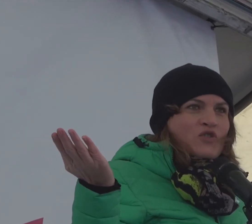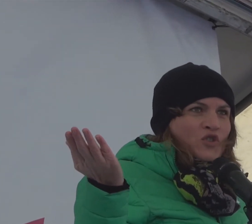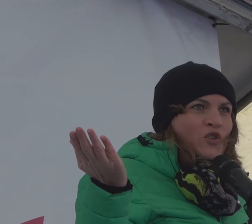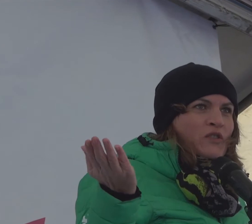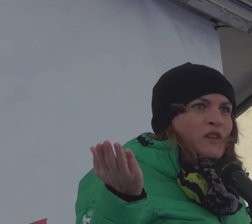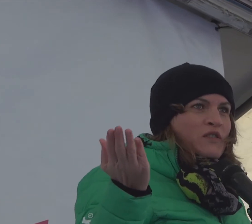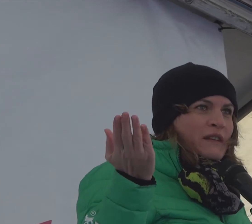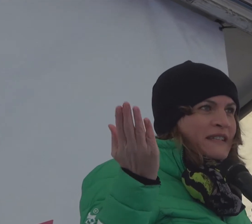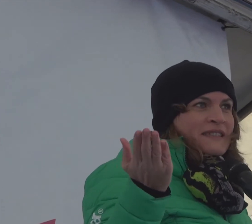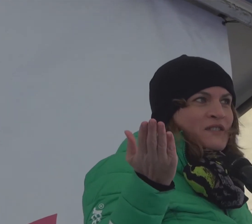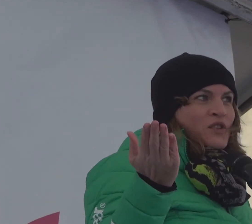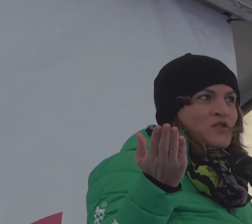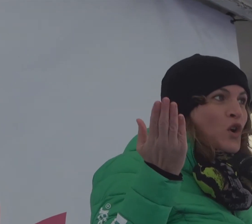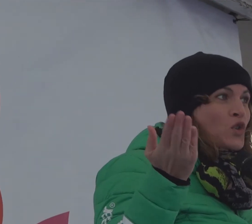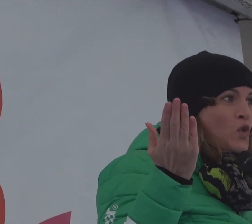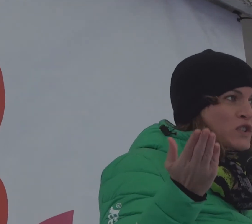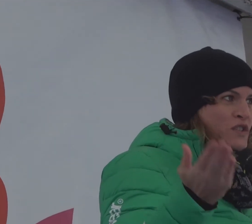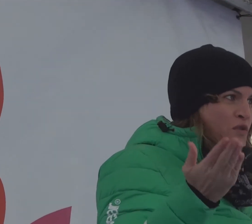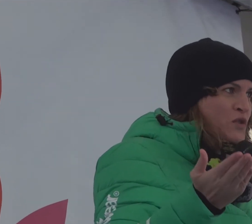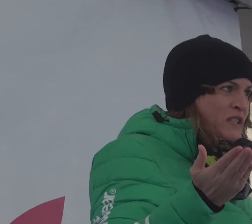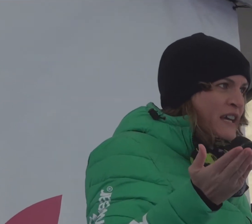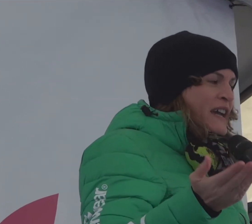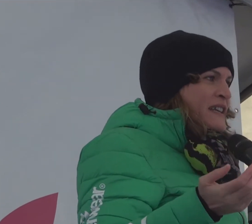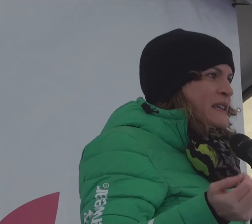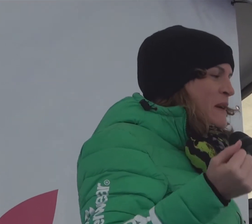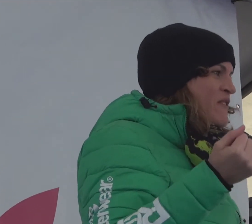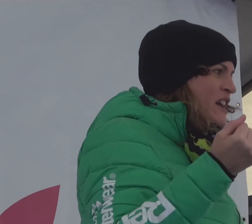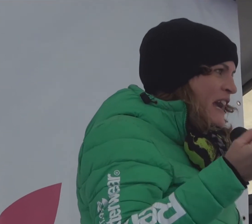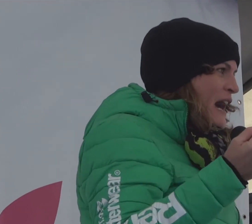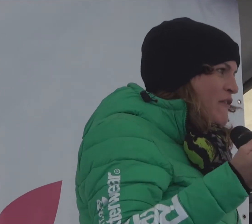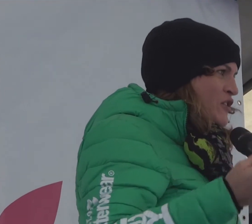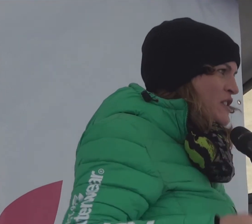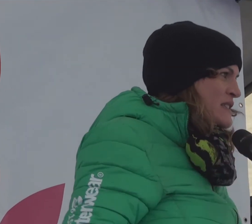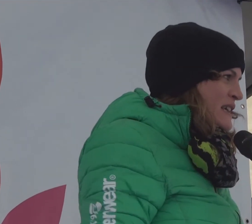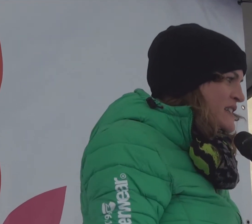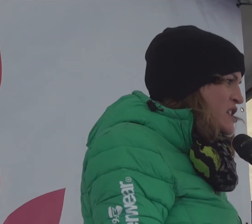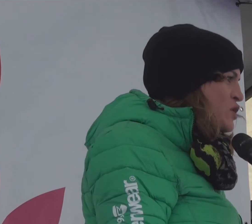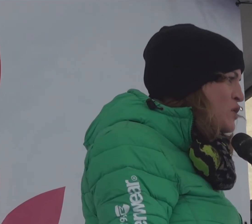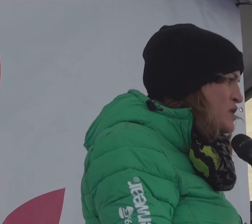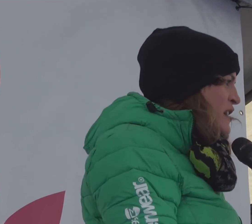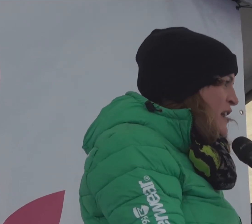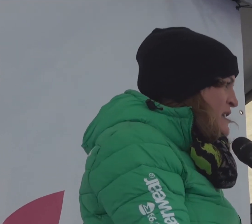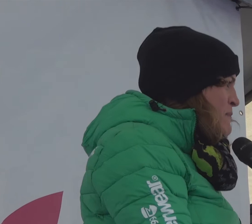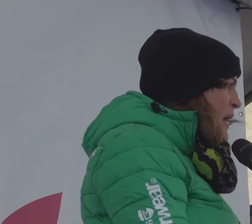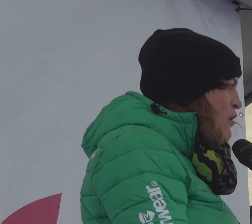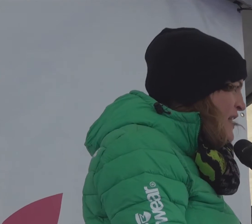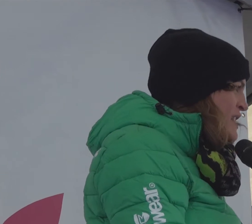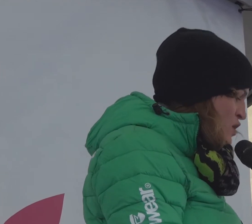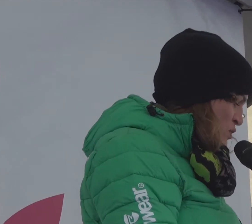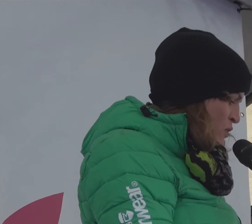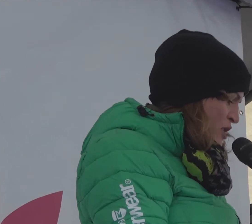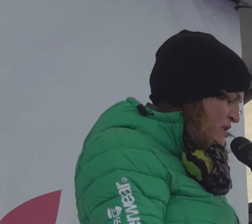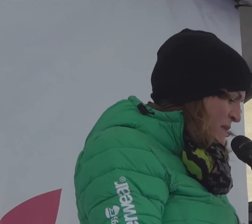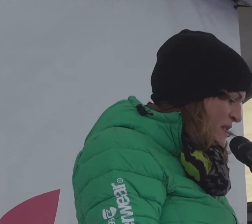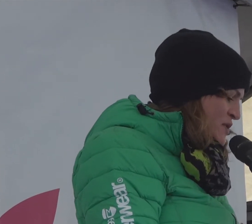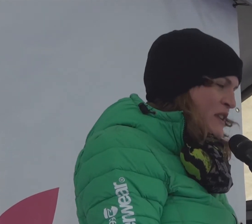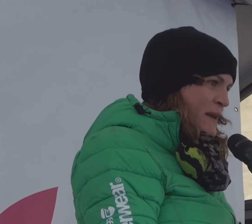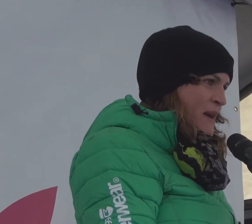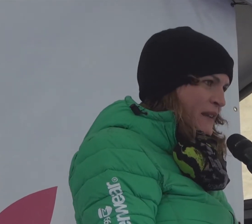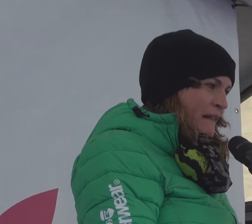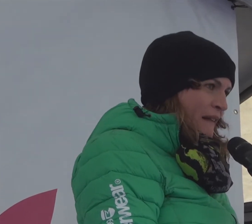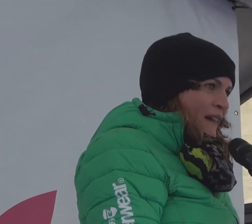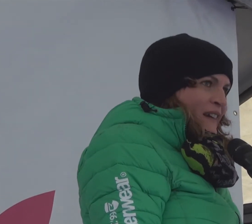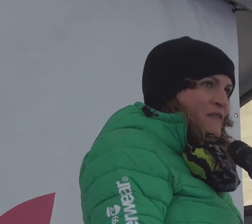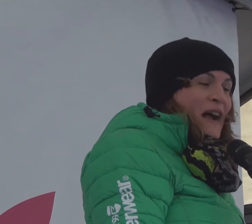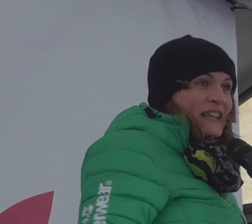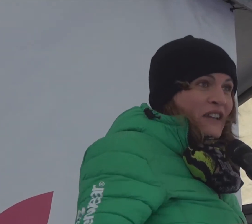der so schön ist und so gut tut. Es gibt einfach Kraft und es ist richtig gut, die Power hier zu spüren und sie